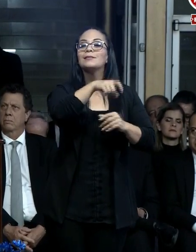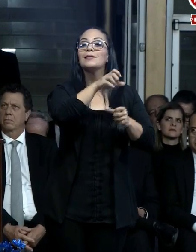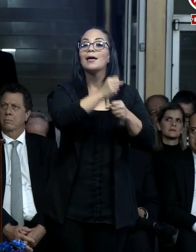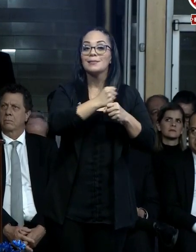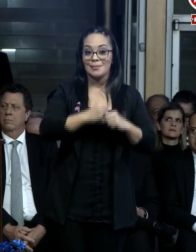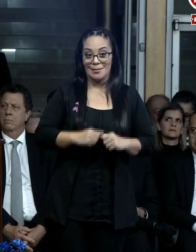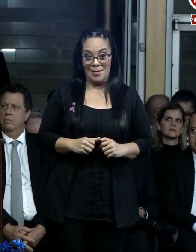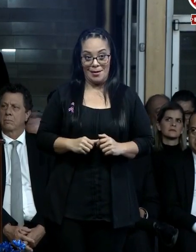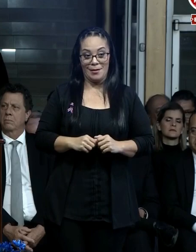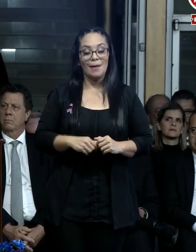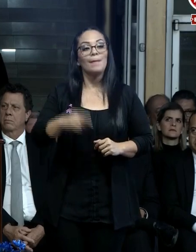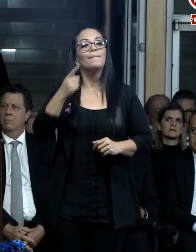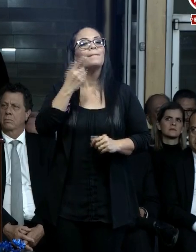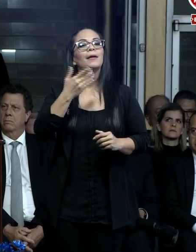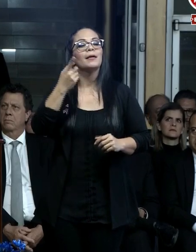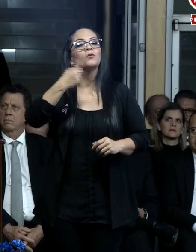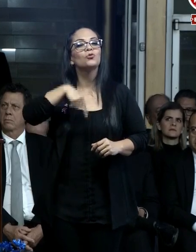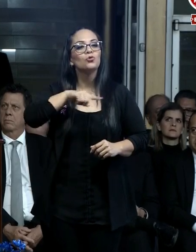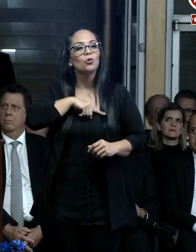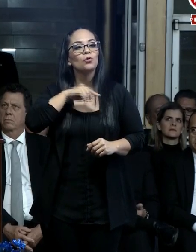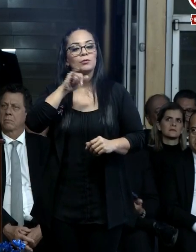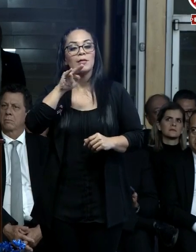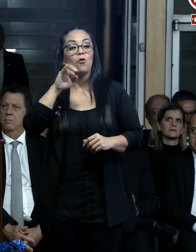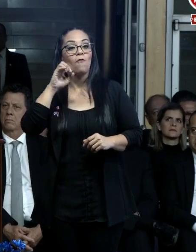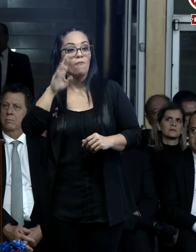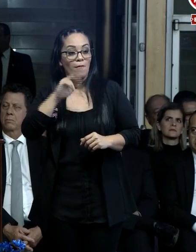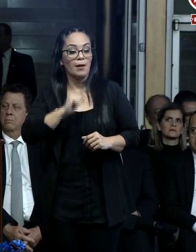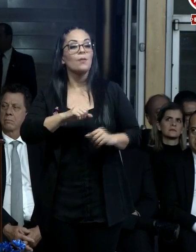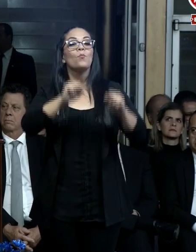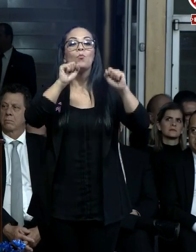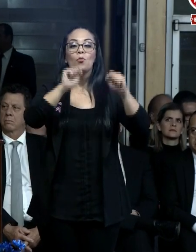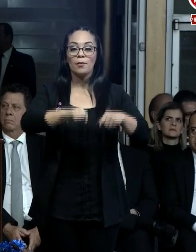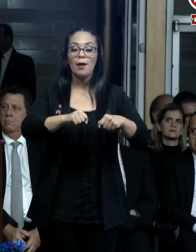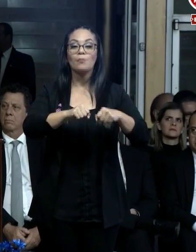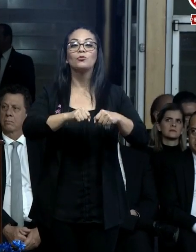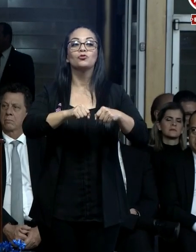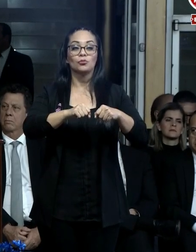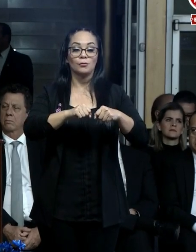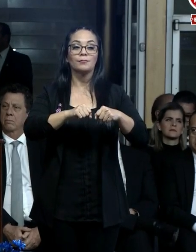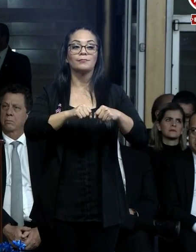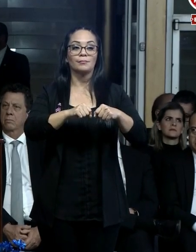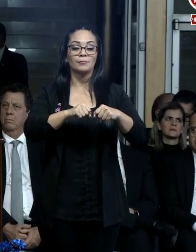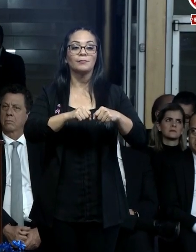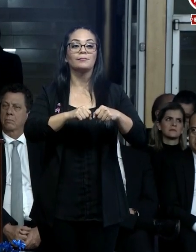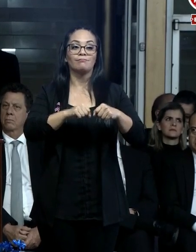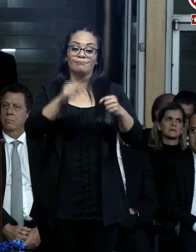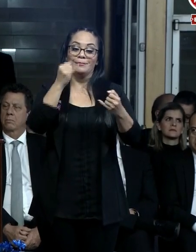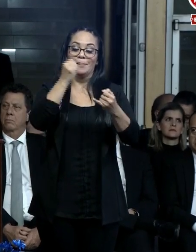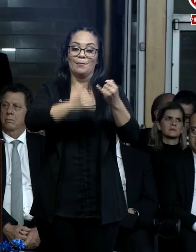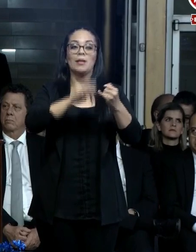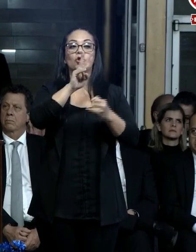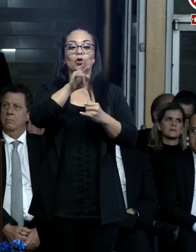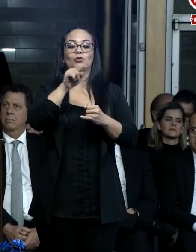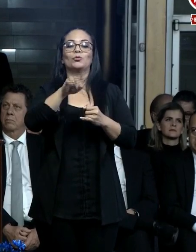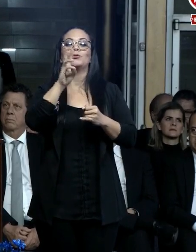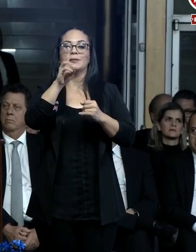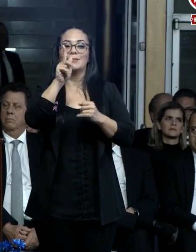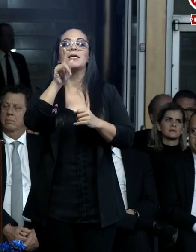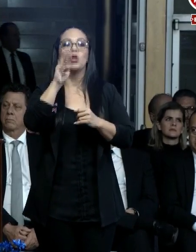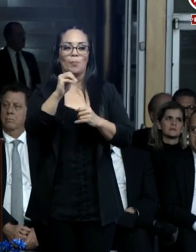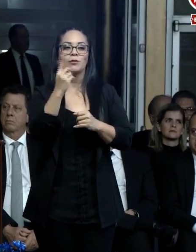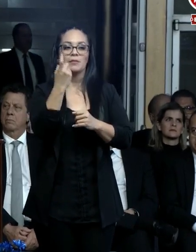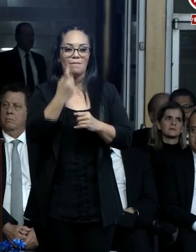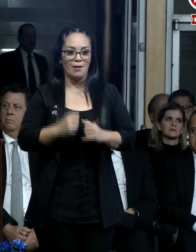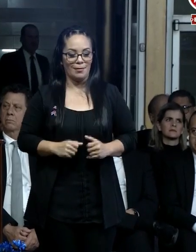hacer para que nosotros, el INCOFER, les pueda completar esos 2.6 kilómetros que faltan.